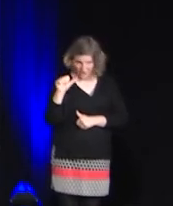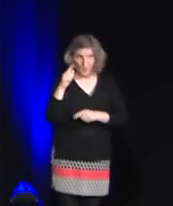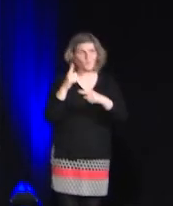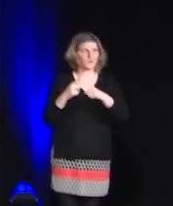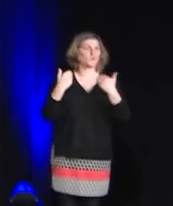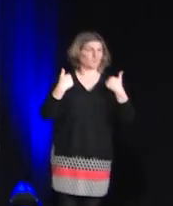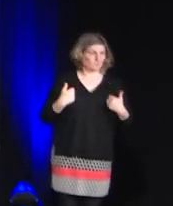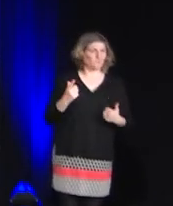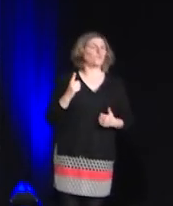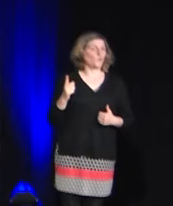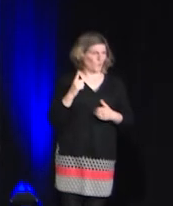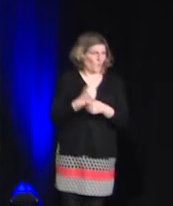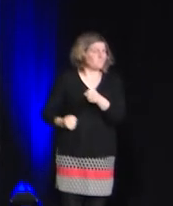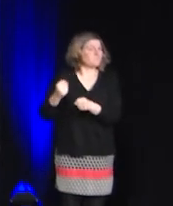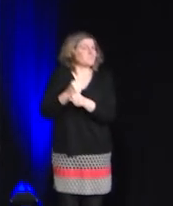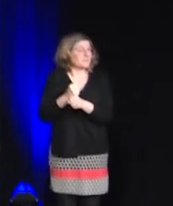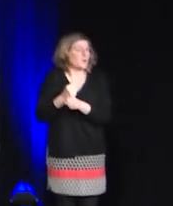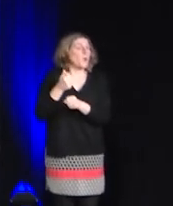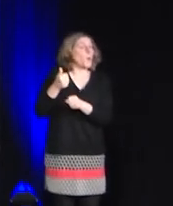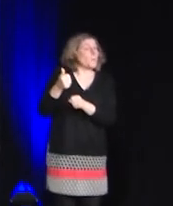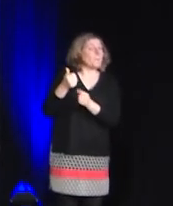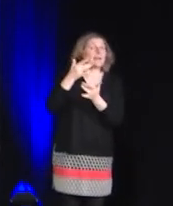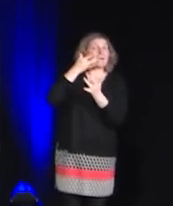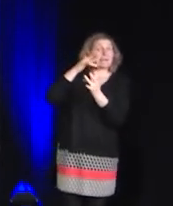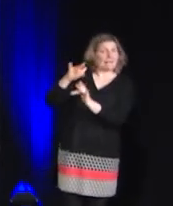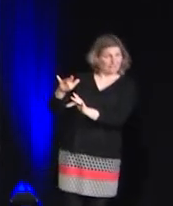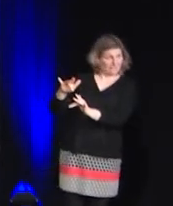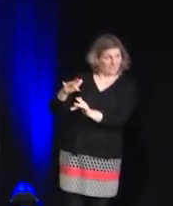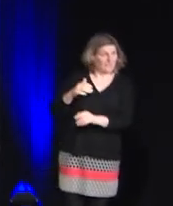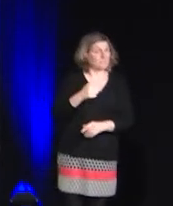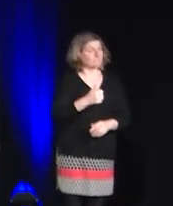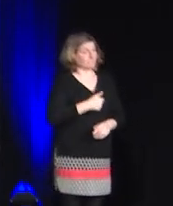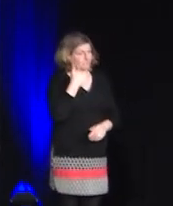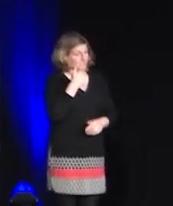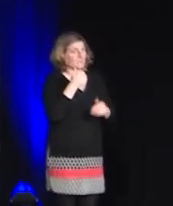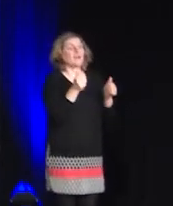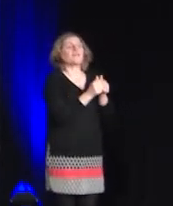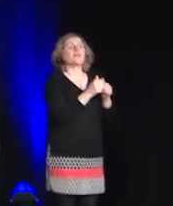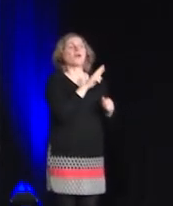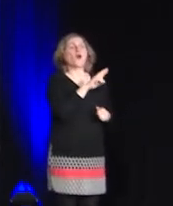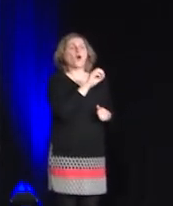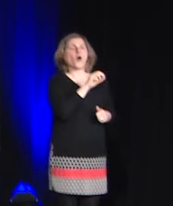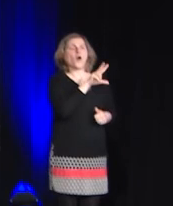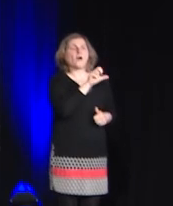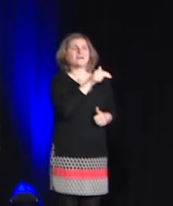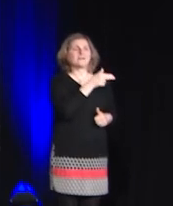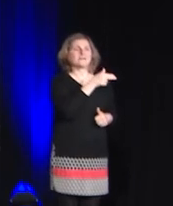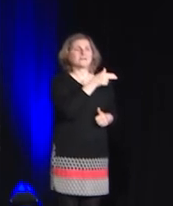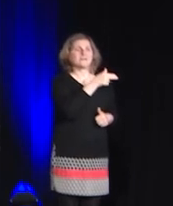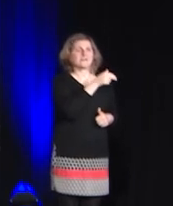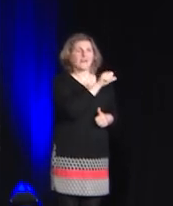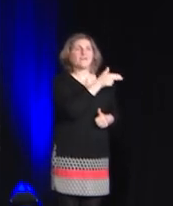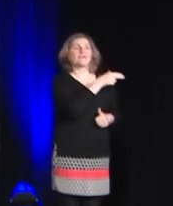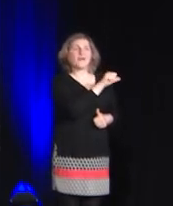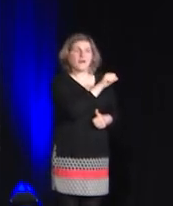puis Arnaud a quitté la revue à un certain moment, et aujourd'hui je m'en occupe avec Roxana Hachemi, qui est poète aussi